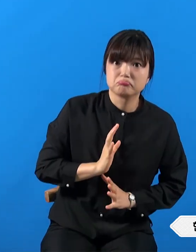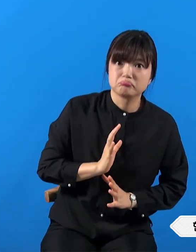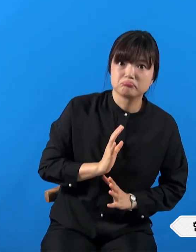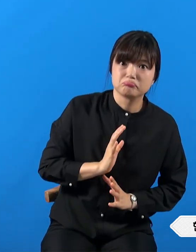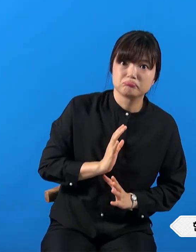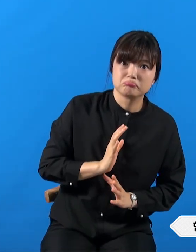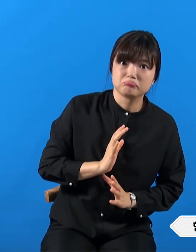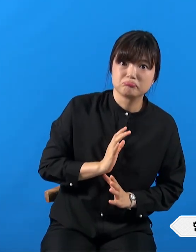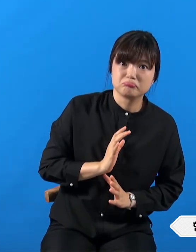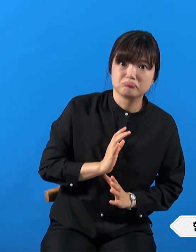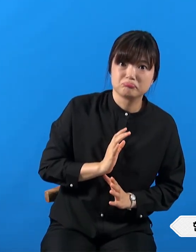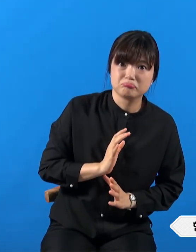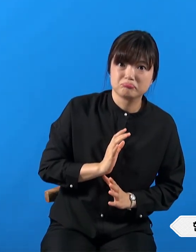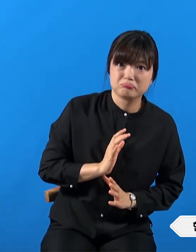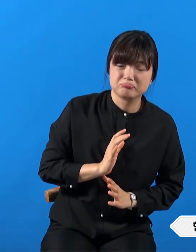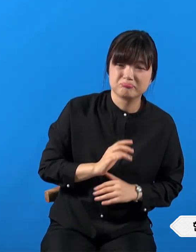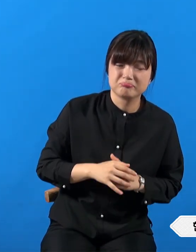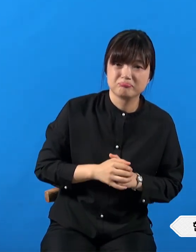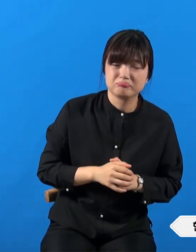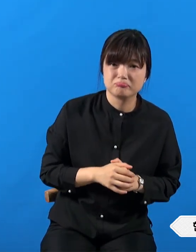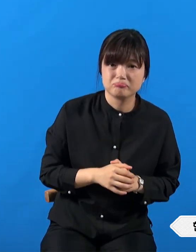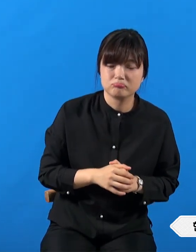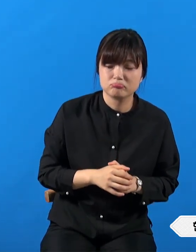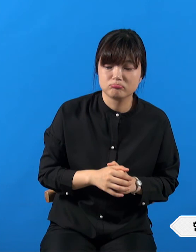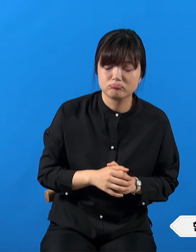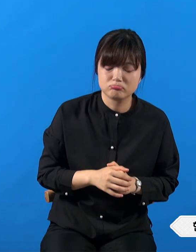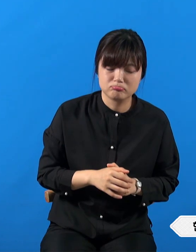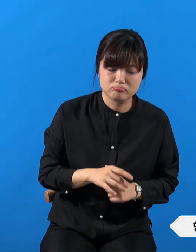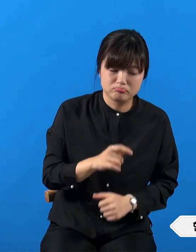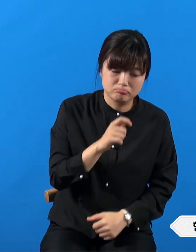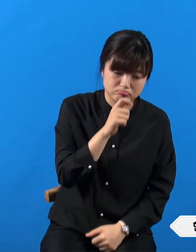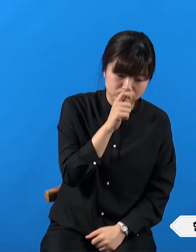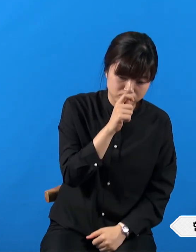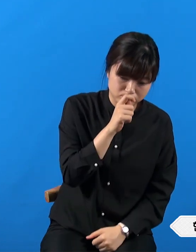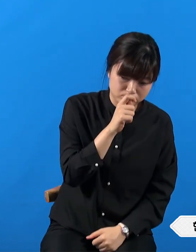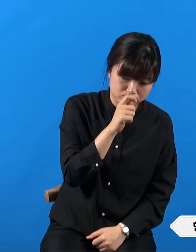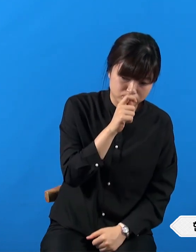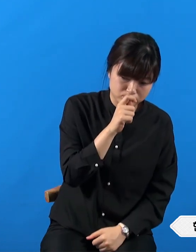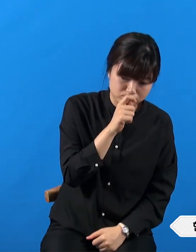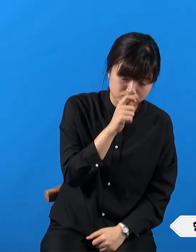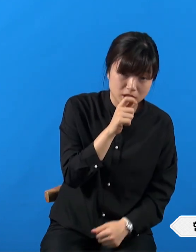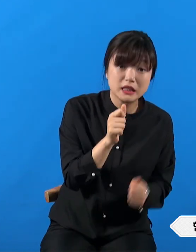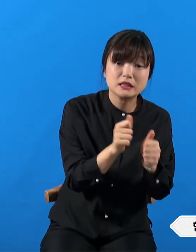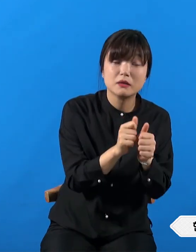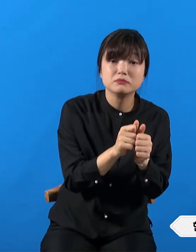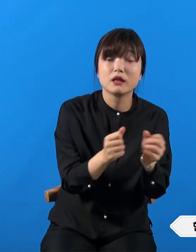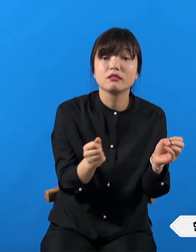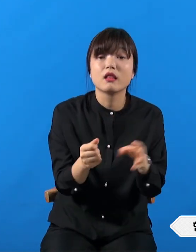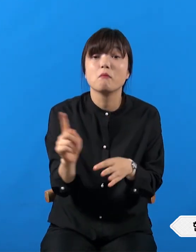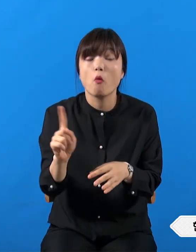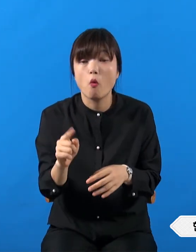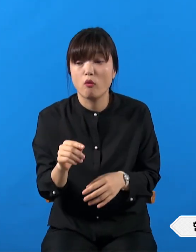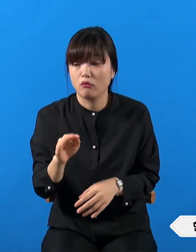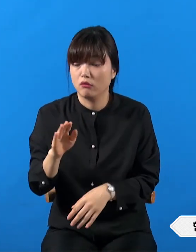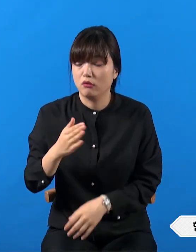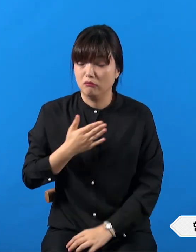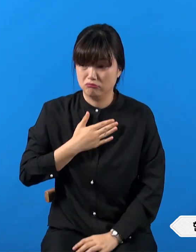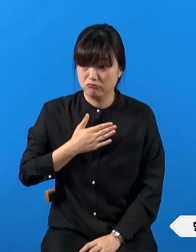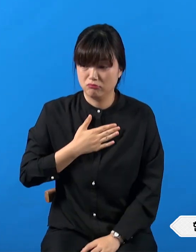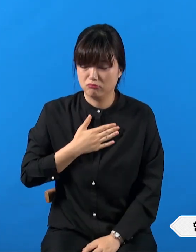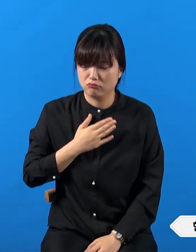듯이 깜짝 놀라는 눈치였습니다. 잠시 침묵이 흐른 후에 그가 이렇게 말합니다.